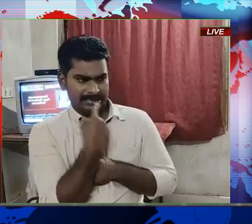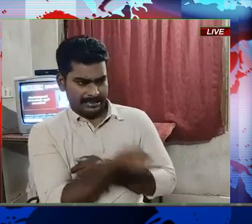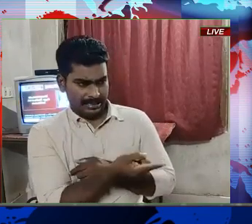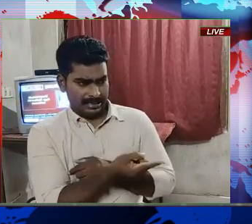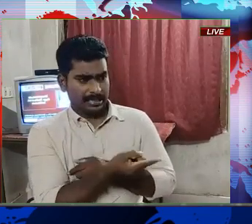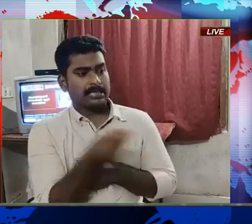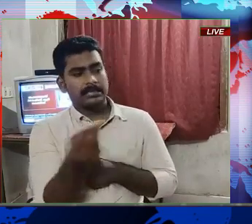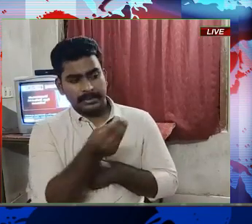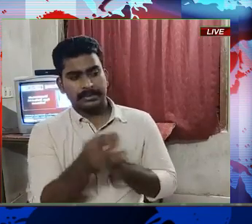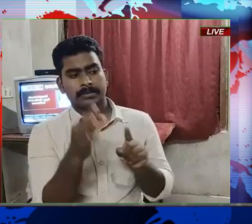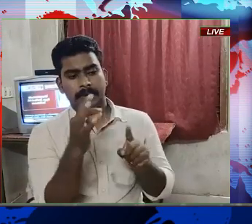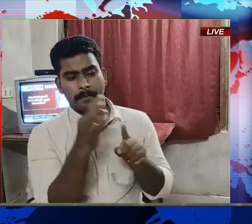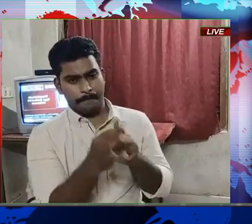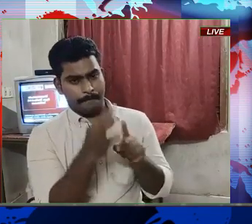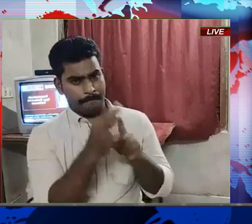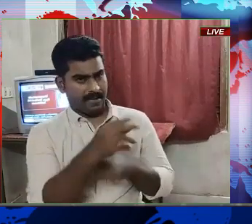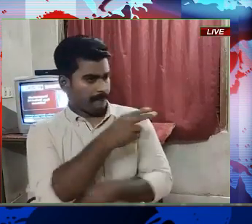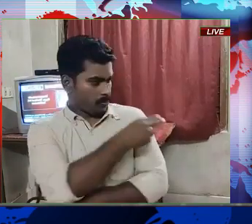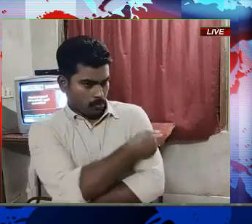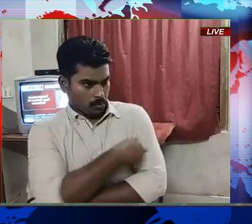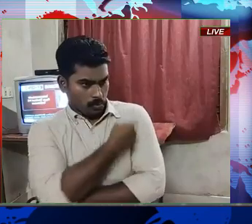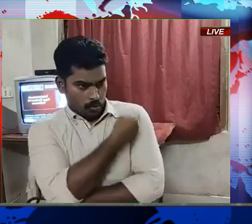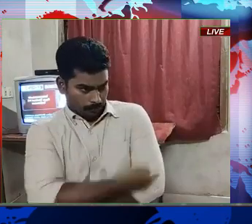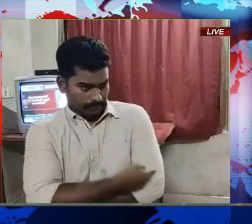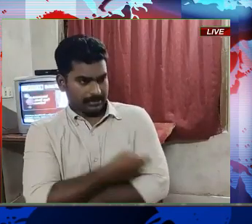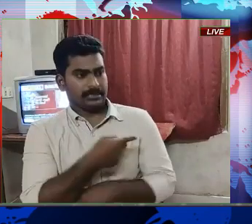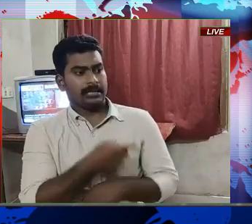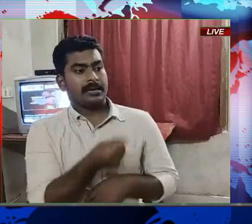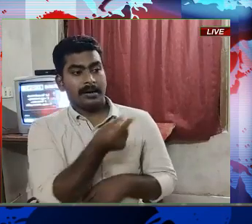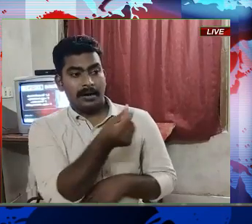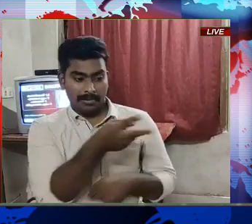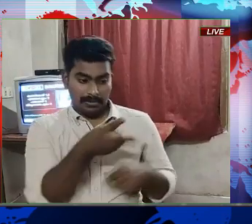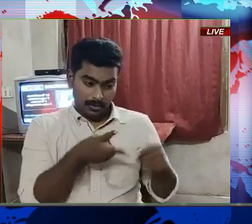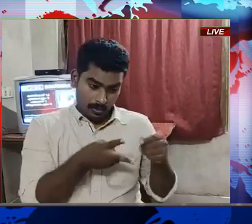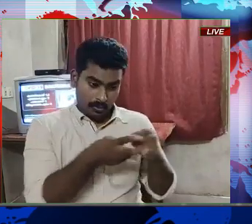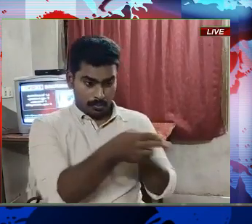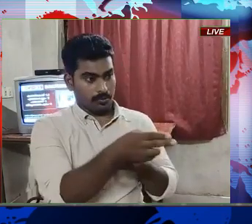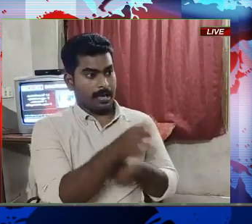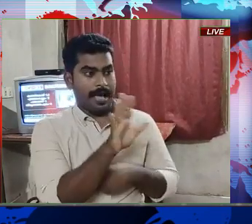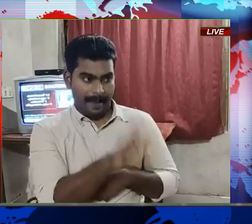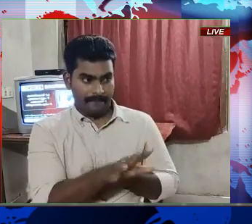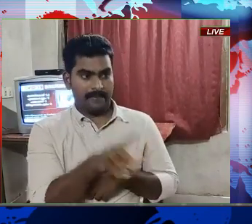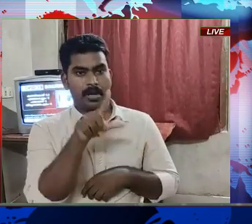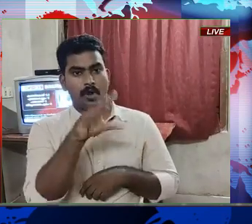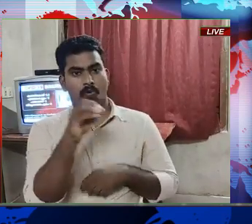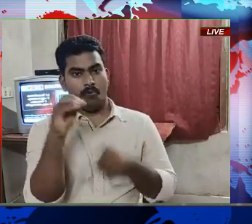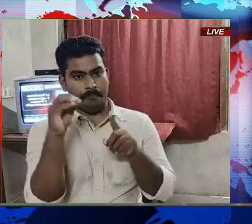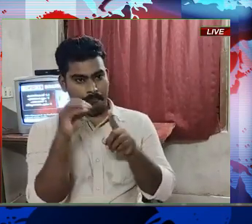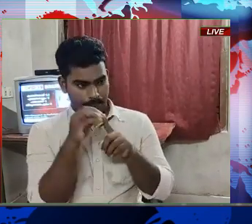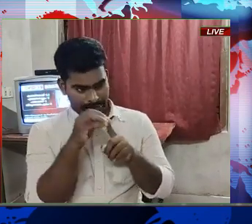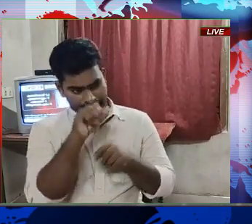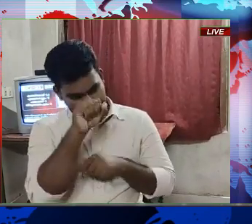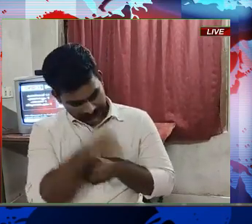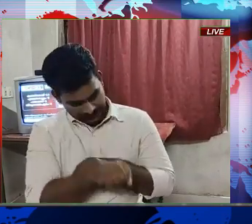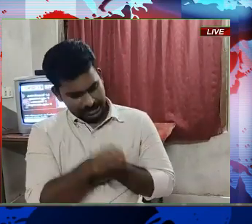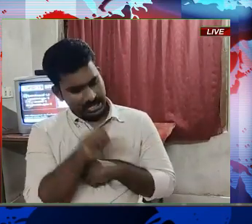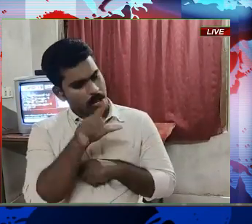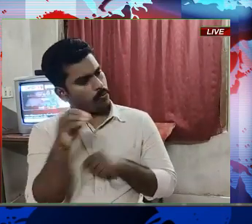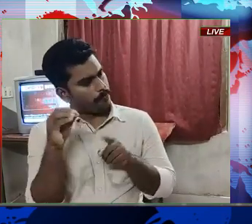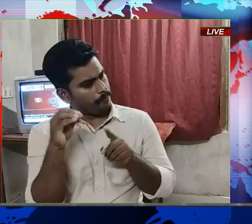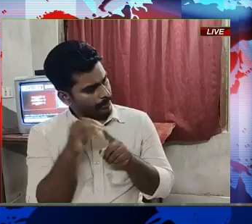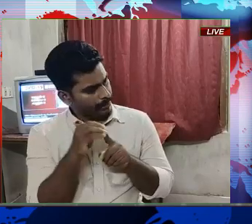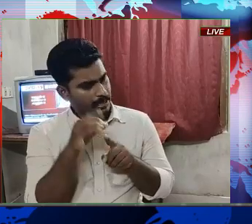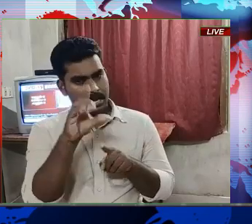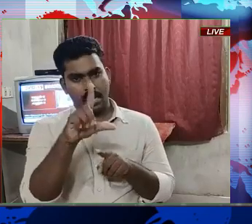കണ്ടെത്തിയിട്ടുണ്ട്. ആ ആളുകളെ പരിശോധിച്ചാലും മനസ്സിലാവും. കുറേ ഭാഗം സ്ത്രീകളാണ്. അവരുമായിട്ട് ബന്ധപ്പെട്ടവരാരായിരുന്നു എന്നും അതിൻ്റെ ഭാഗമായിട്ട് കാണാൻ പറ്റും.